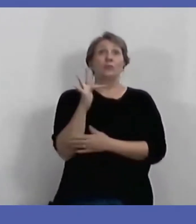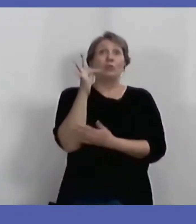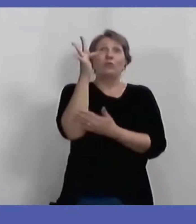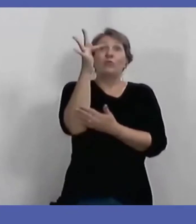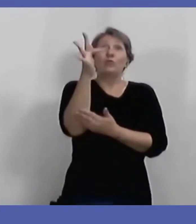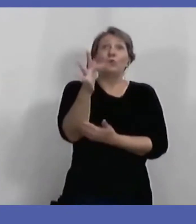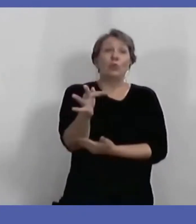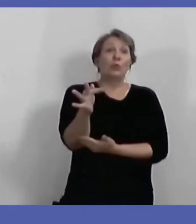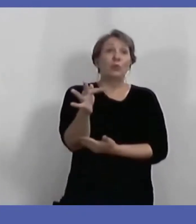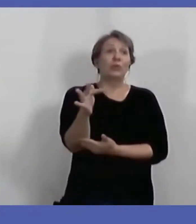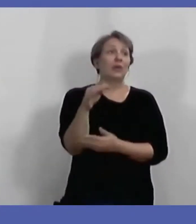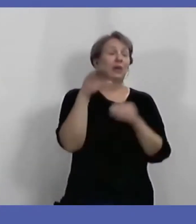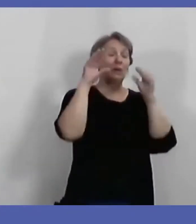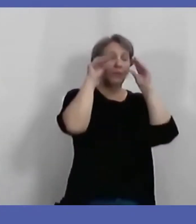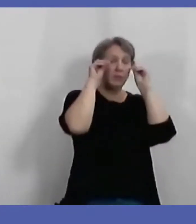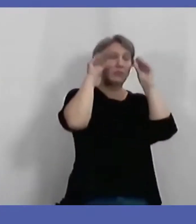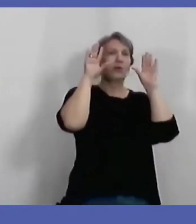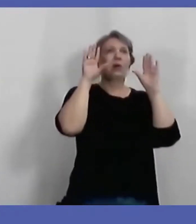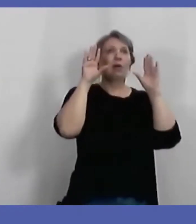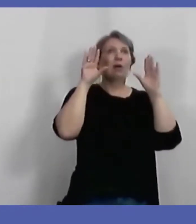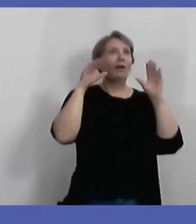pronto, aleluia!